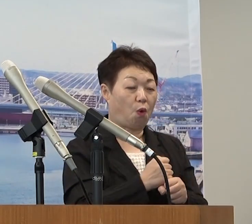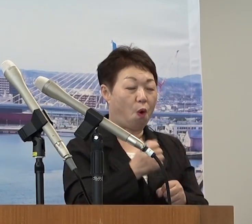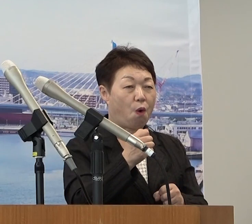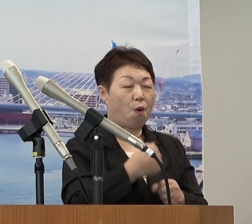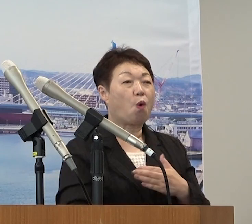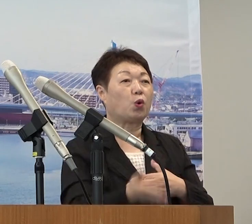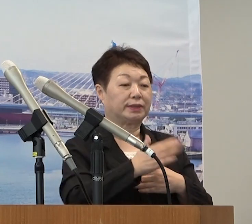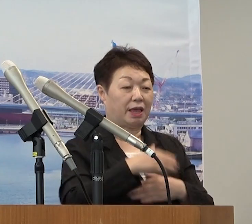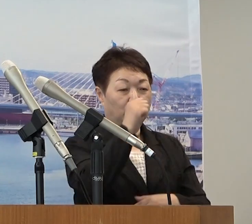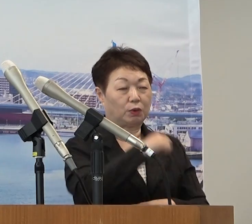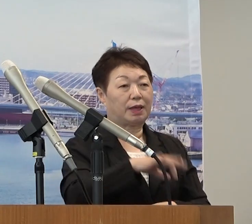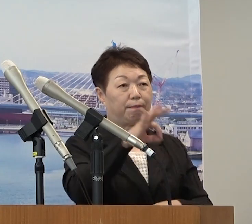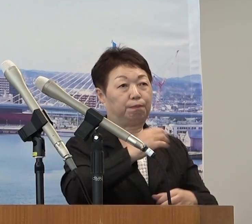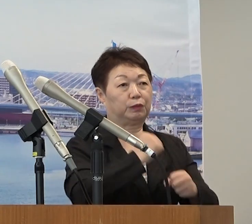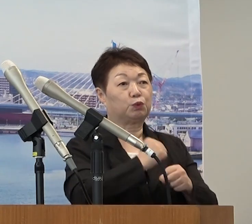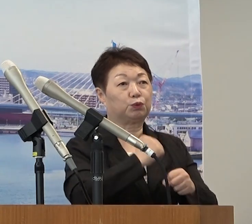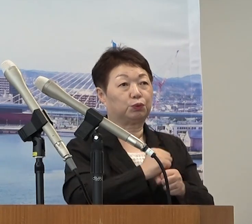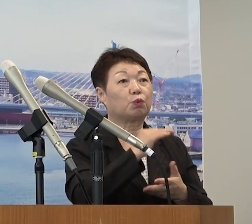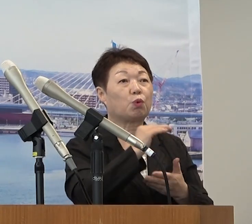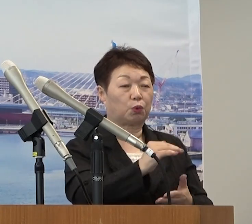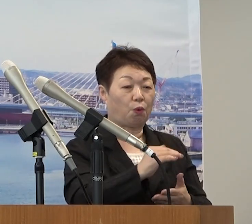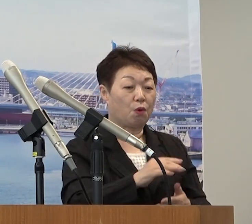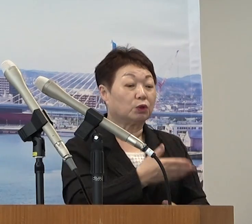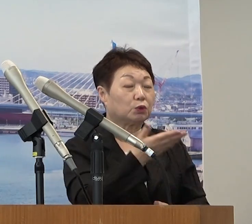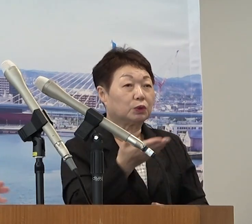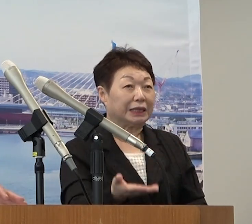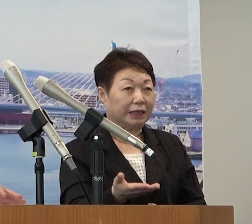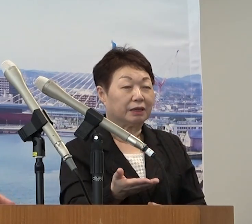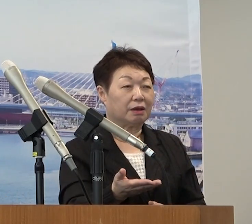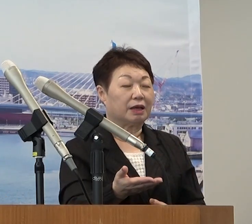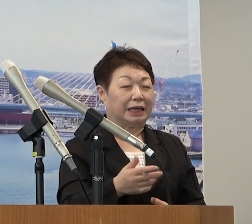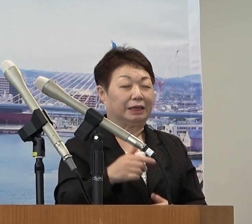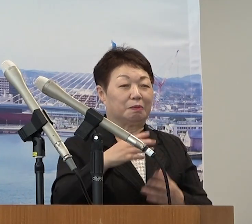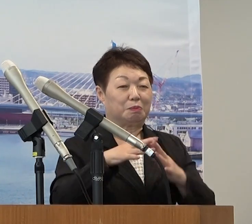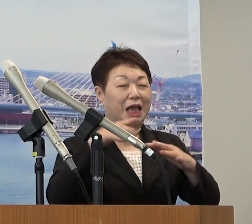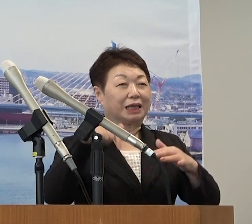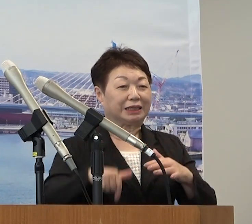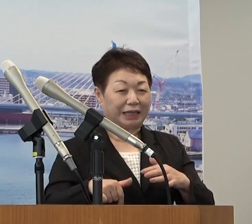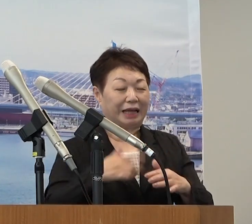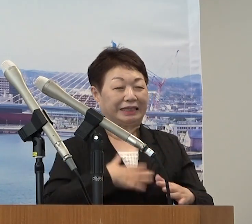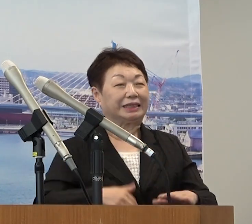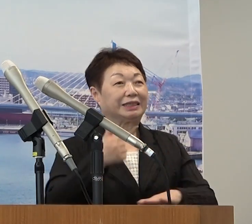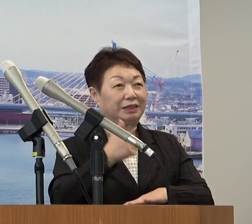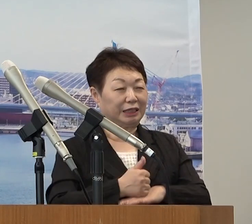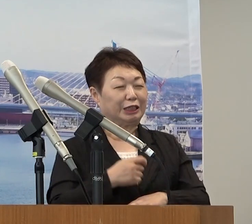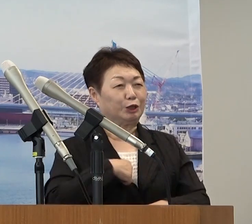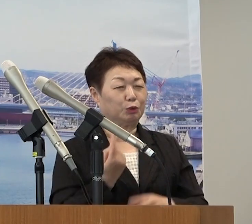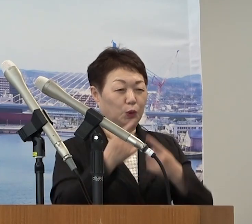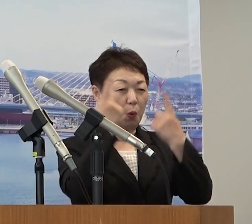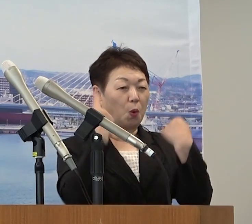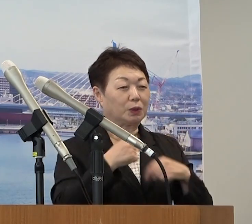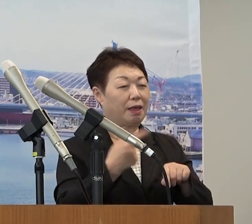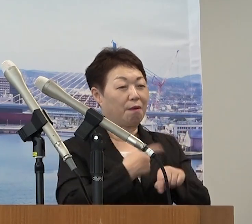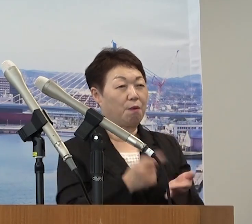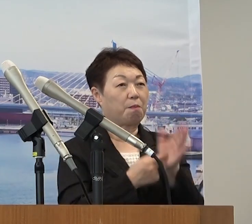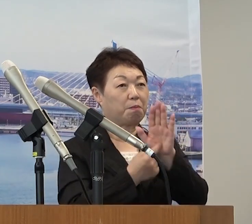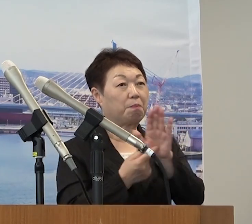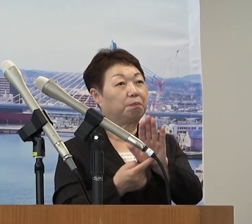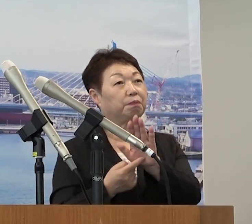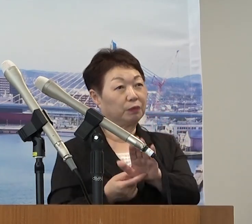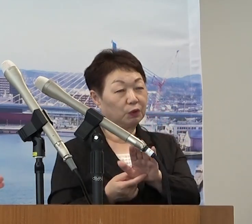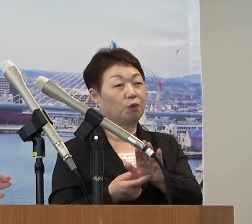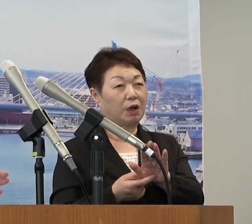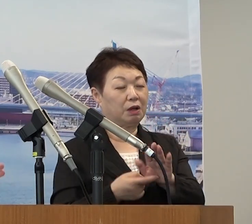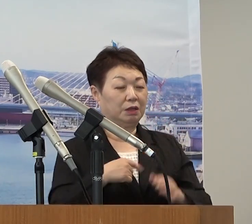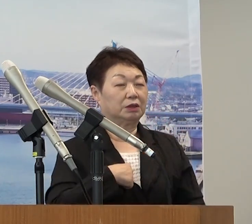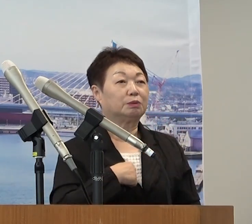組むということを考えましたがここから先はまさに本当に宮下知事がおっしゃっている通り自分のオリジナリティを出していくとかそれ